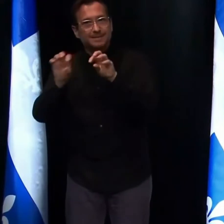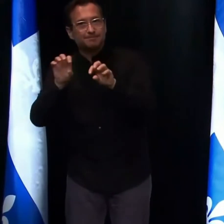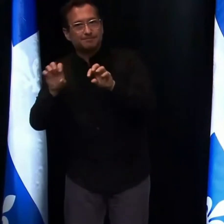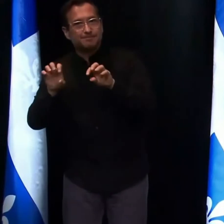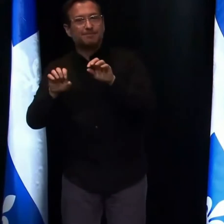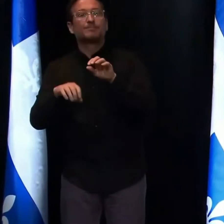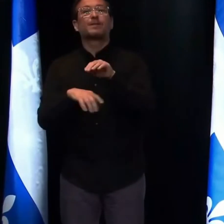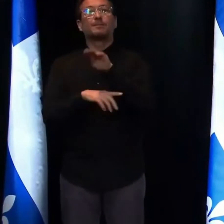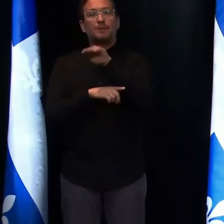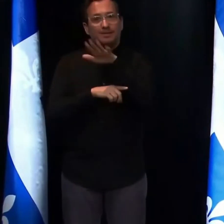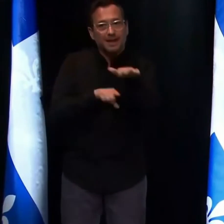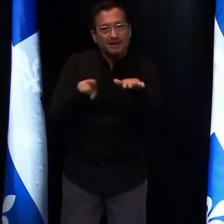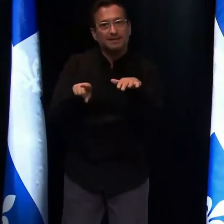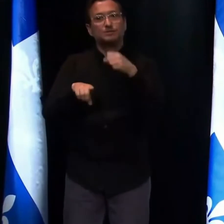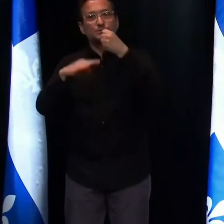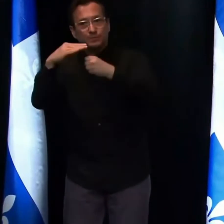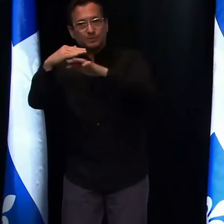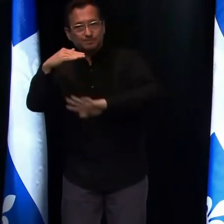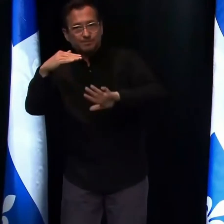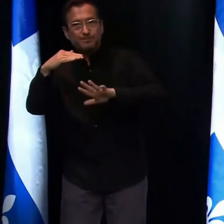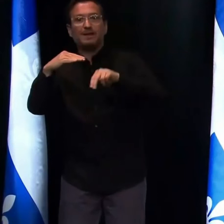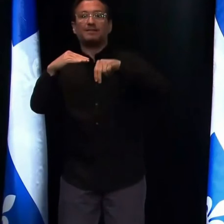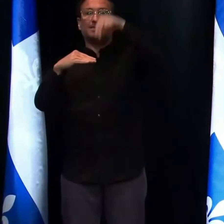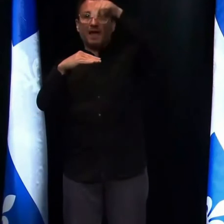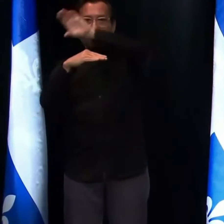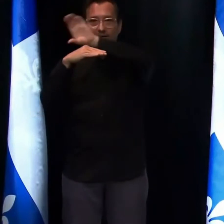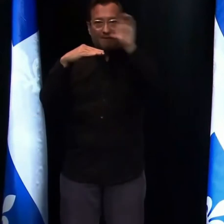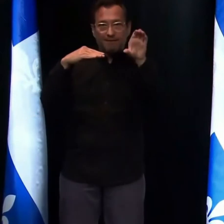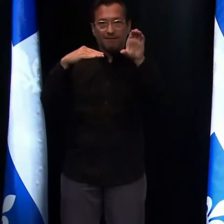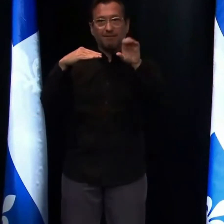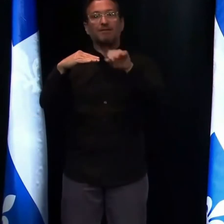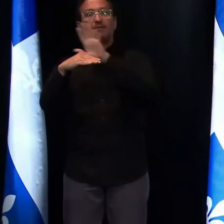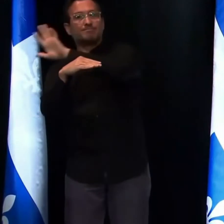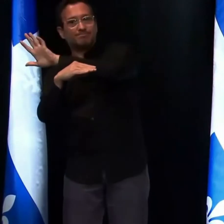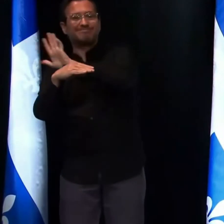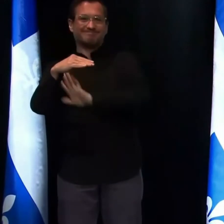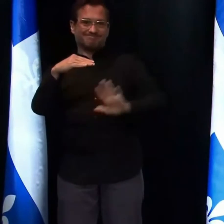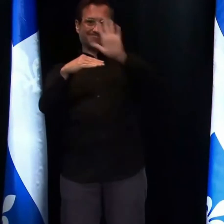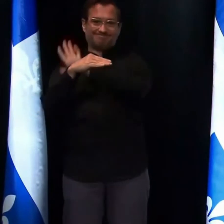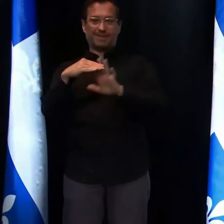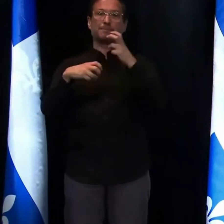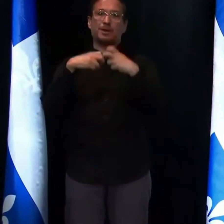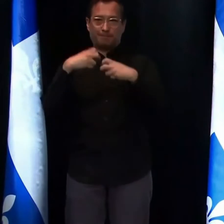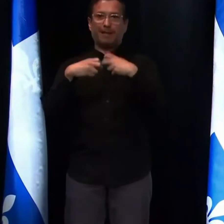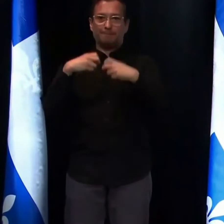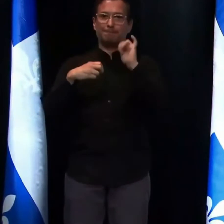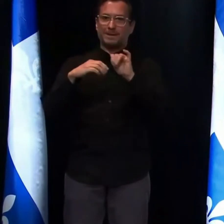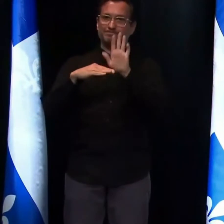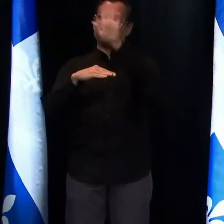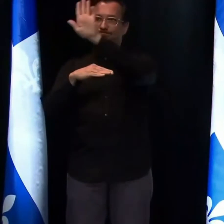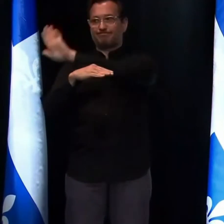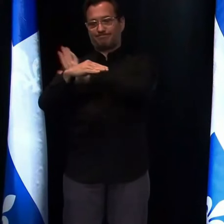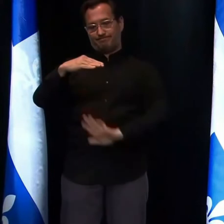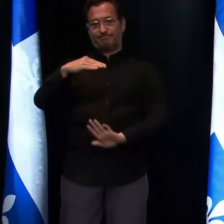vraiment besoin de vous le rappeler parce que vous, vous êtes des élèves qui ont à cœur